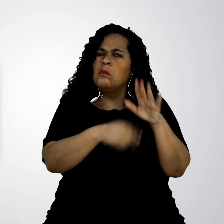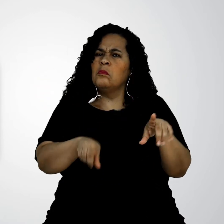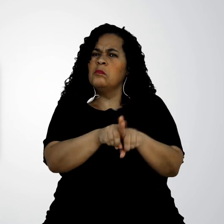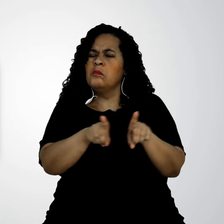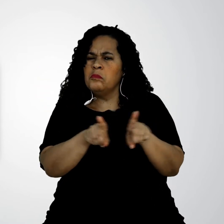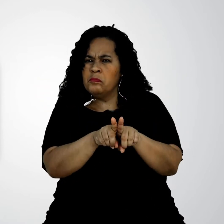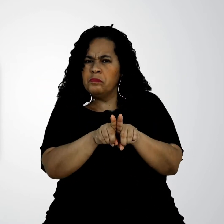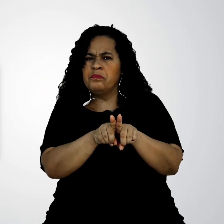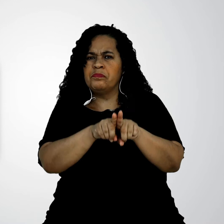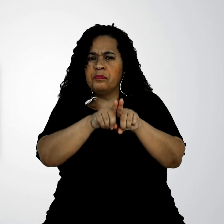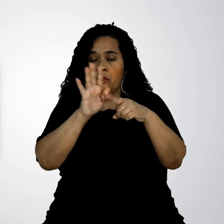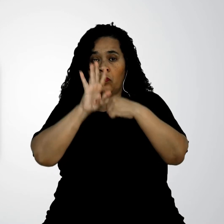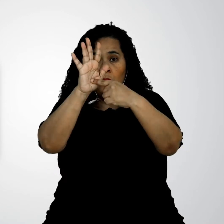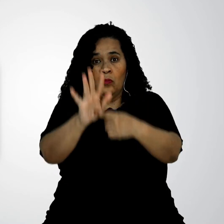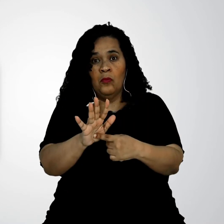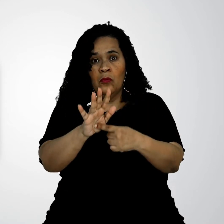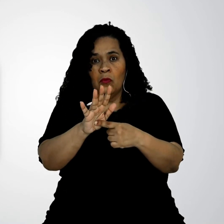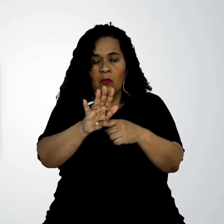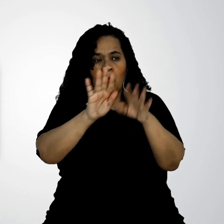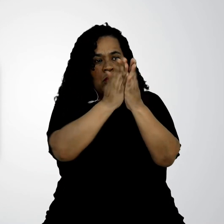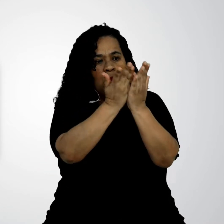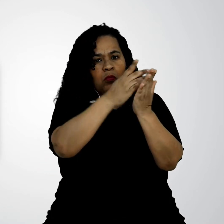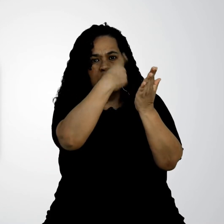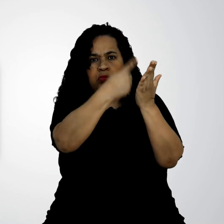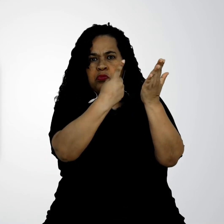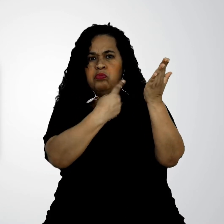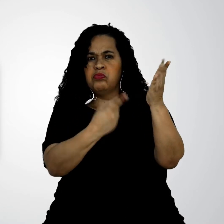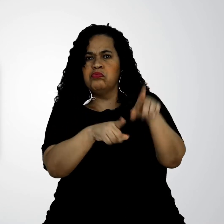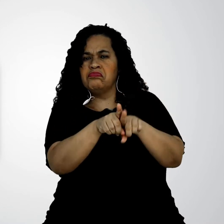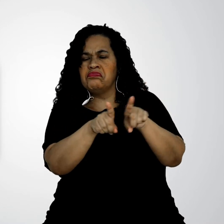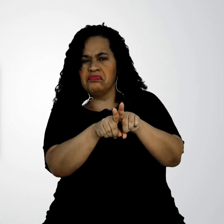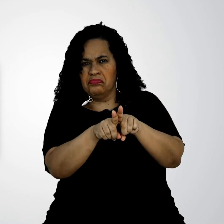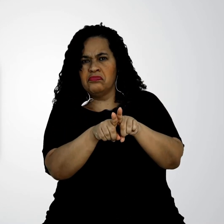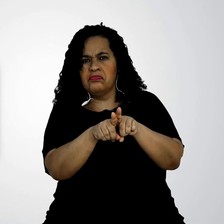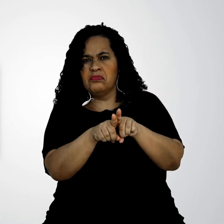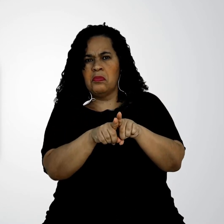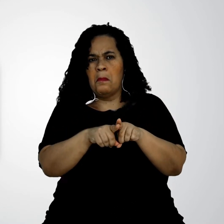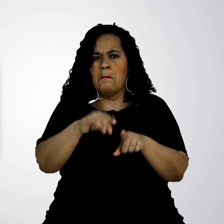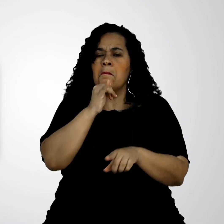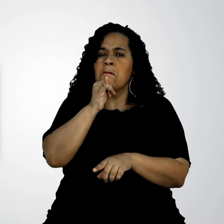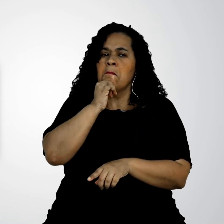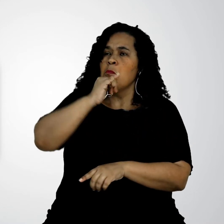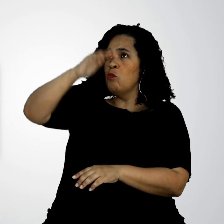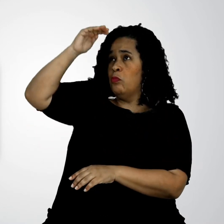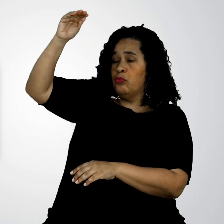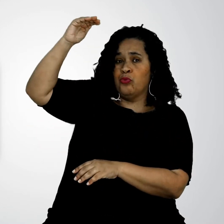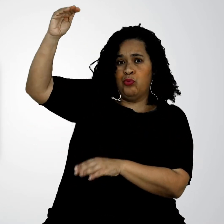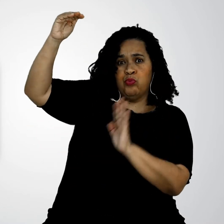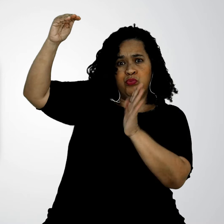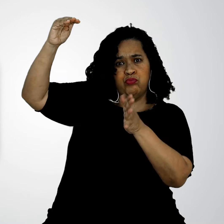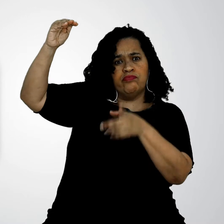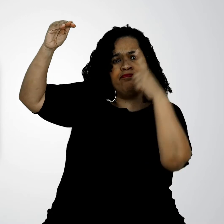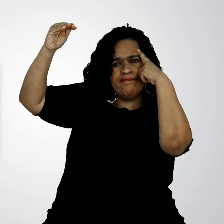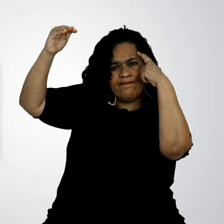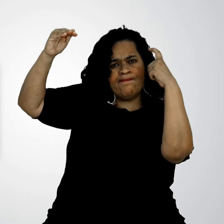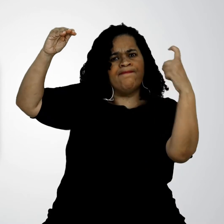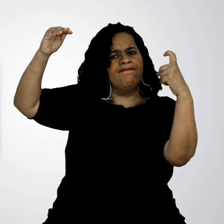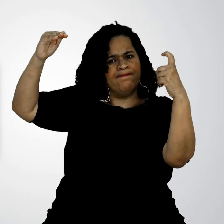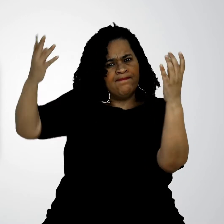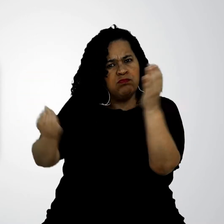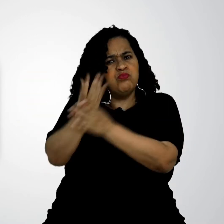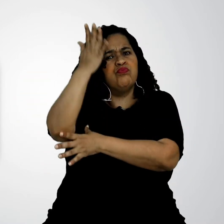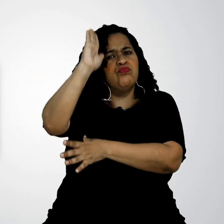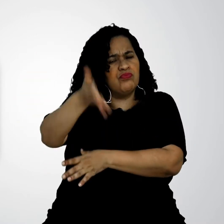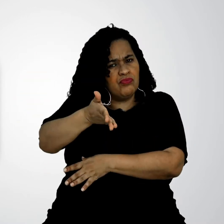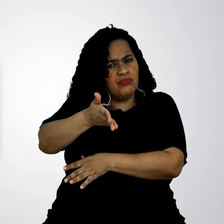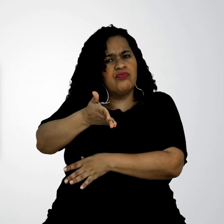seria uma maneira mais prática de quebrar esse paradigma, né? Porque o adulto provavelmente já tem uma ideia formatada a respeito desse